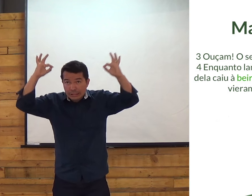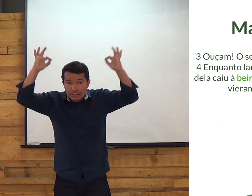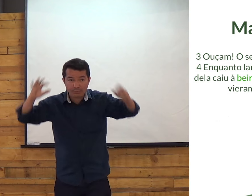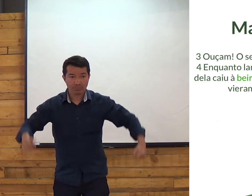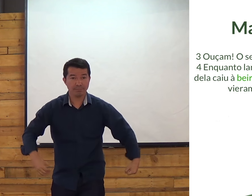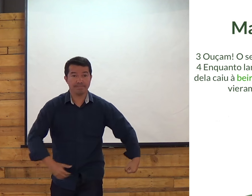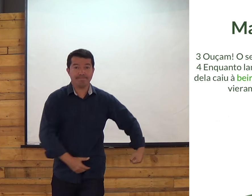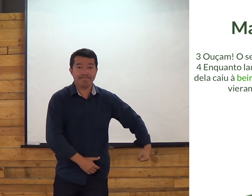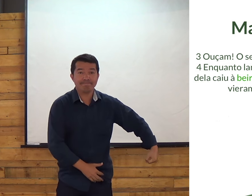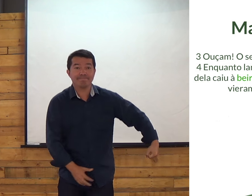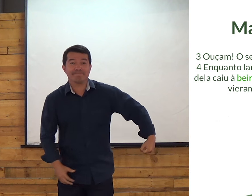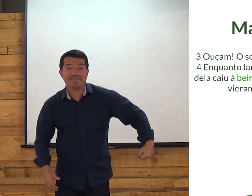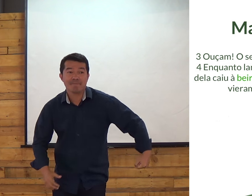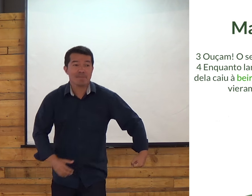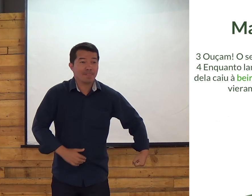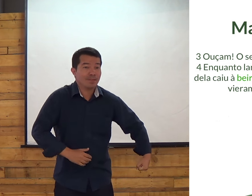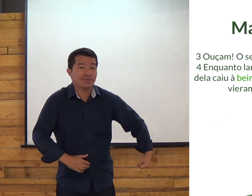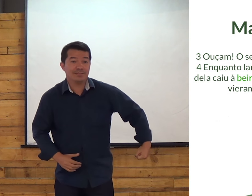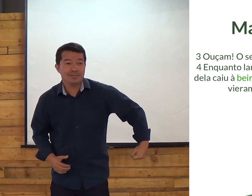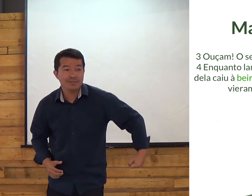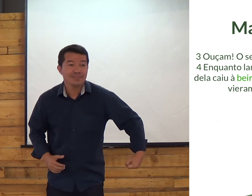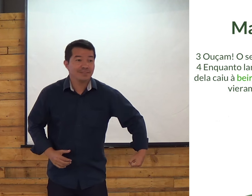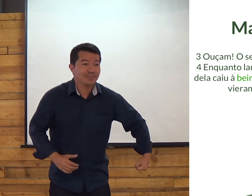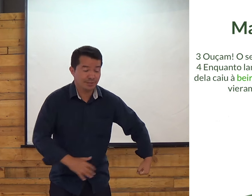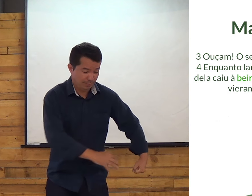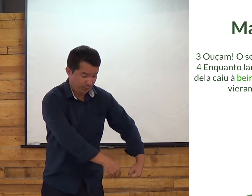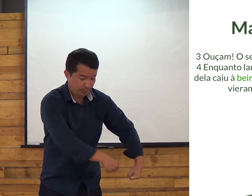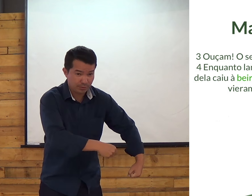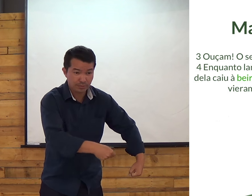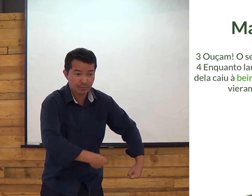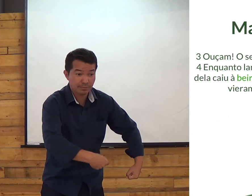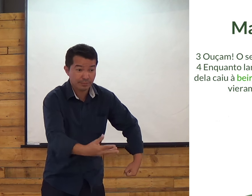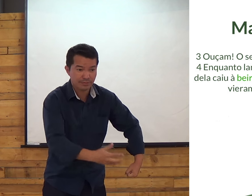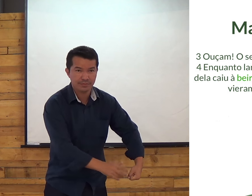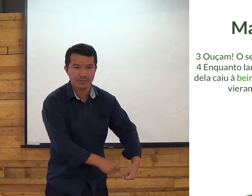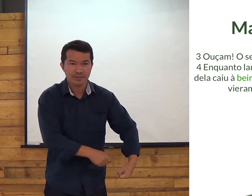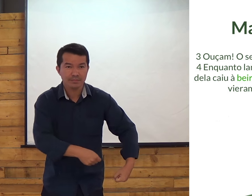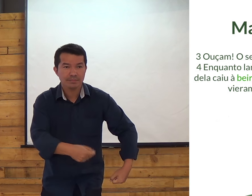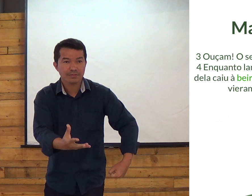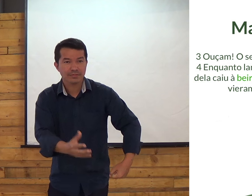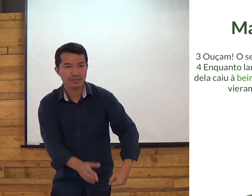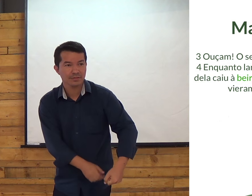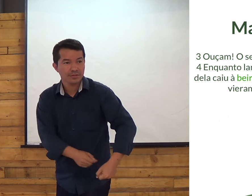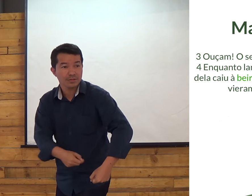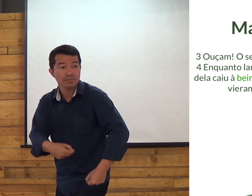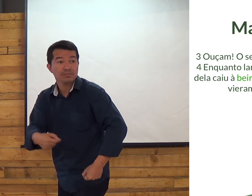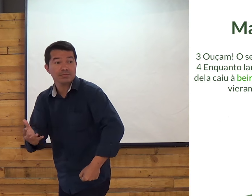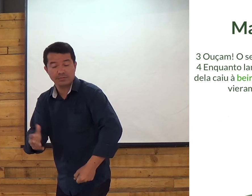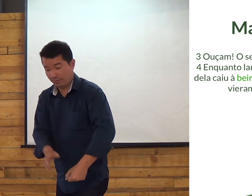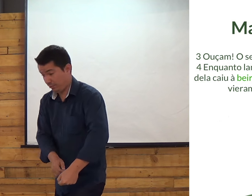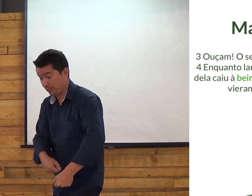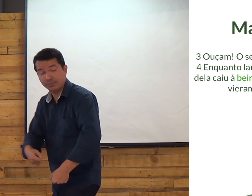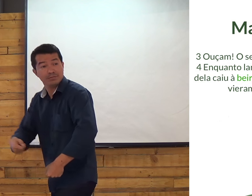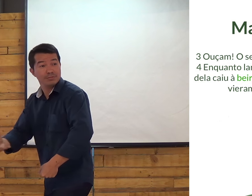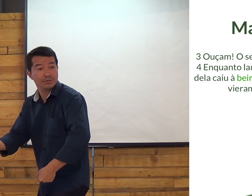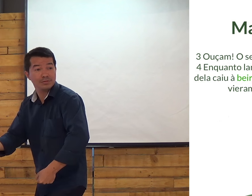arrumou, se ajeitou com todas as coisas ali, colocou o seu chapéu e